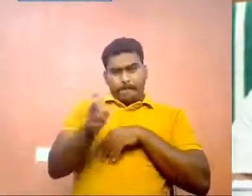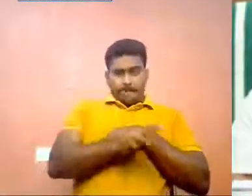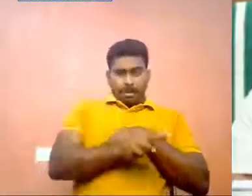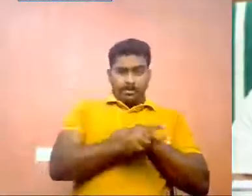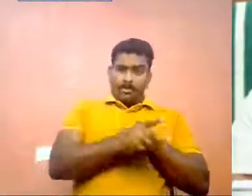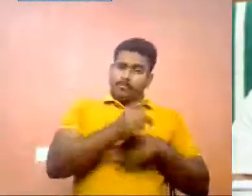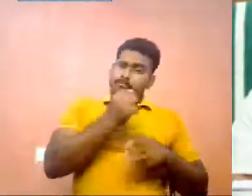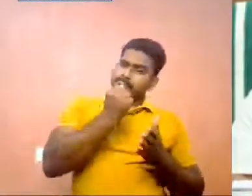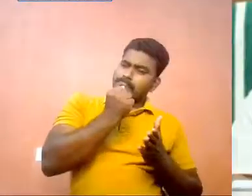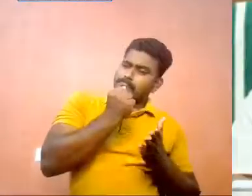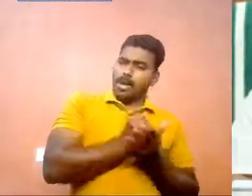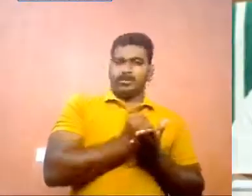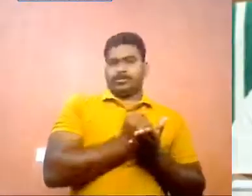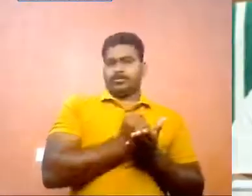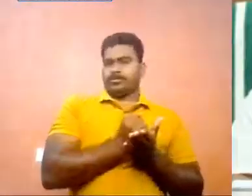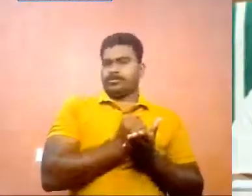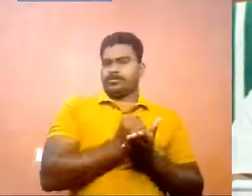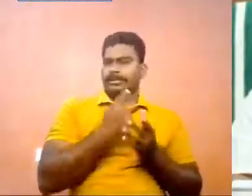നിർബന്ധമായും